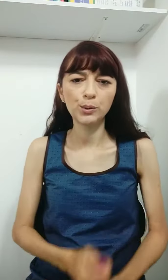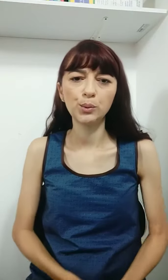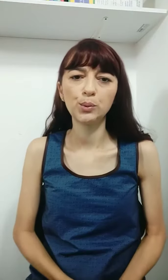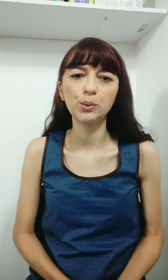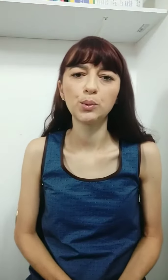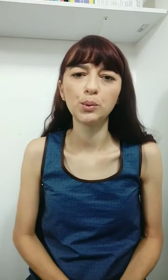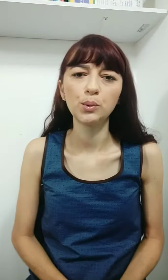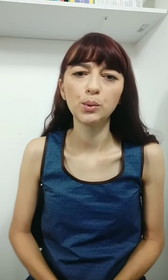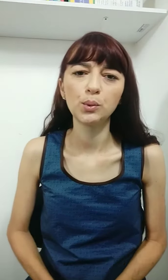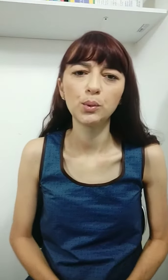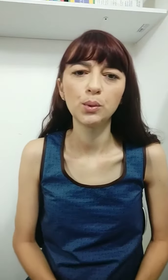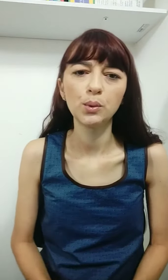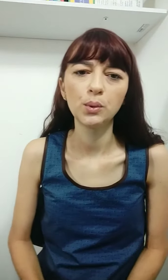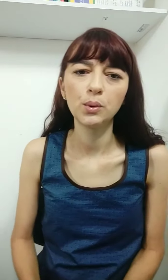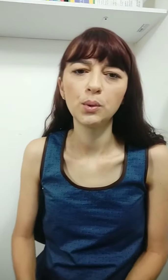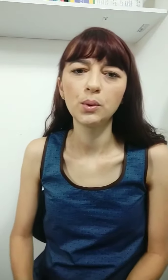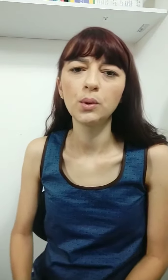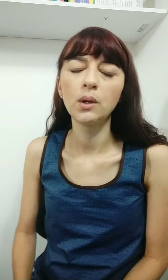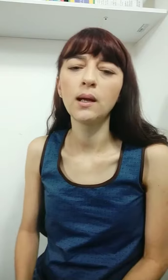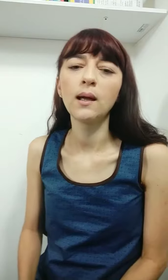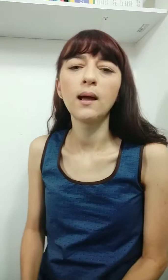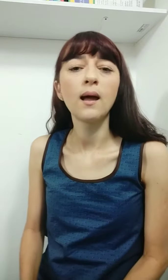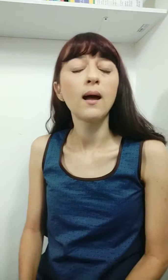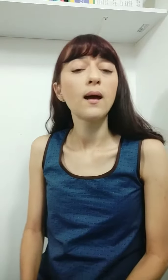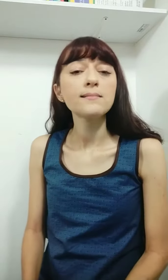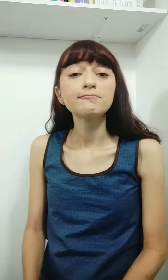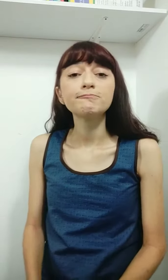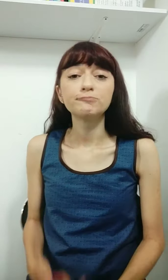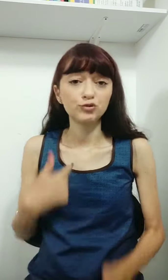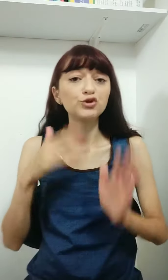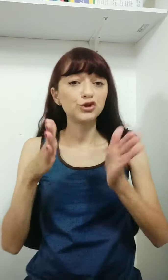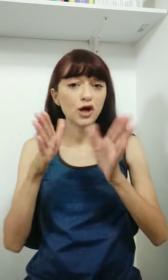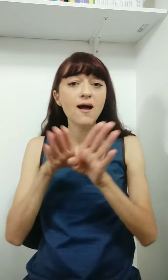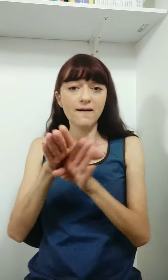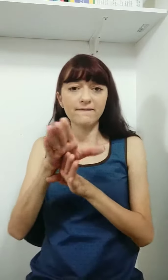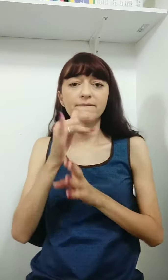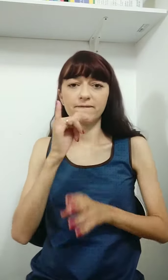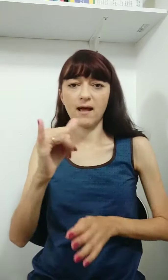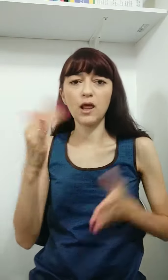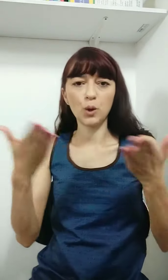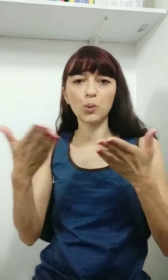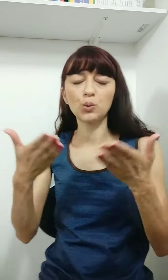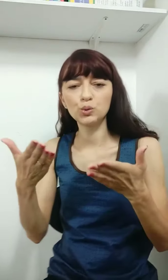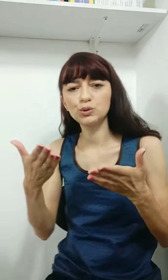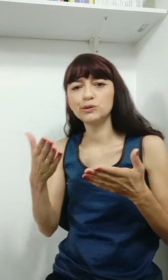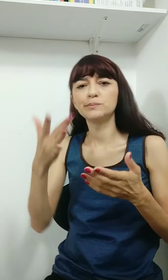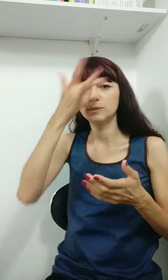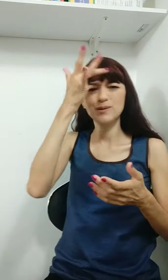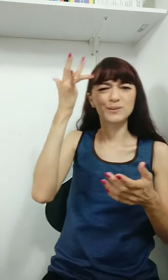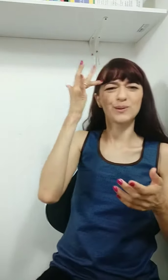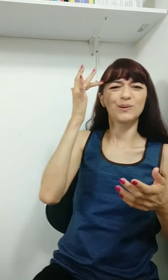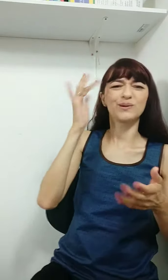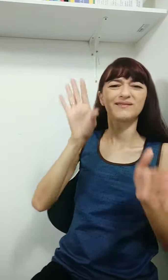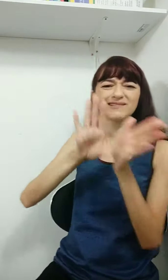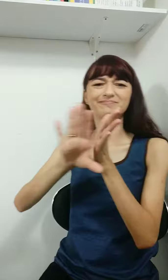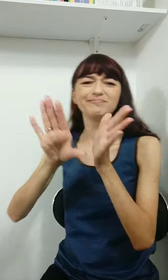forma errada, de algum erro, né, desses exemplos que eu passei para vocês. Eu já dei alguns conselhos, tá bom? Às vezes